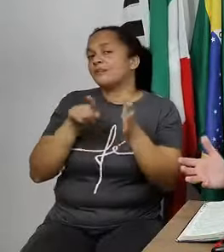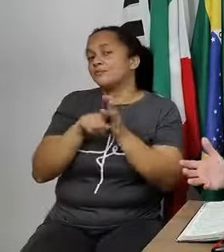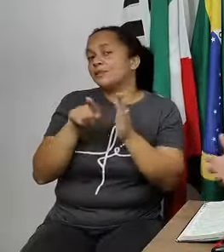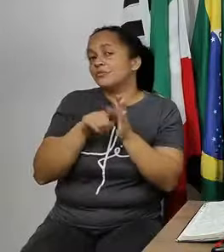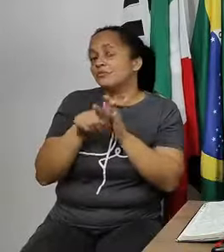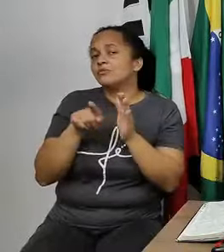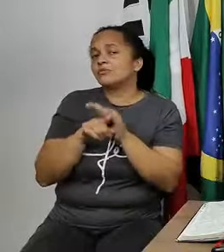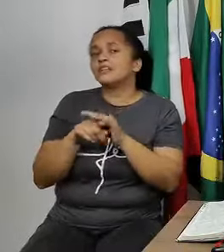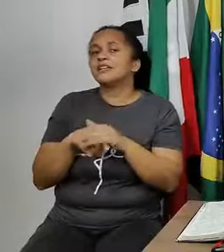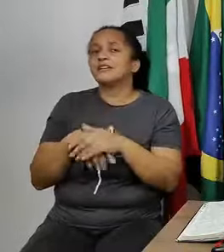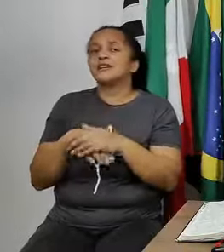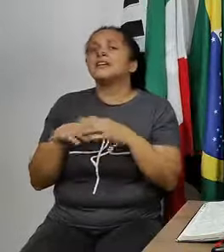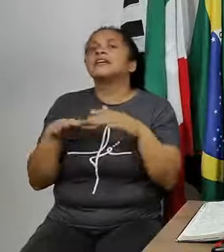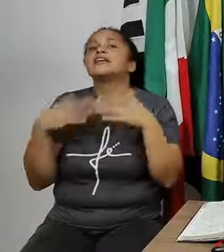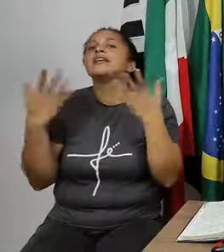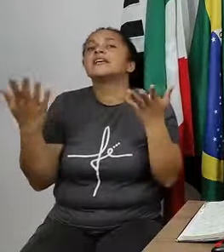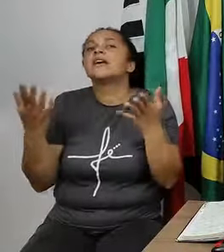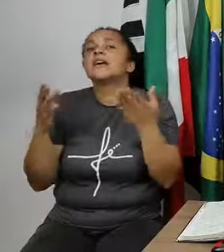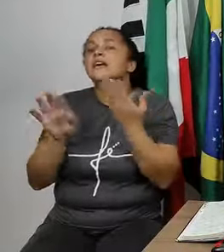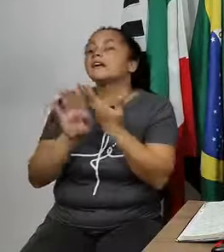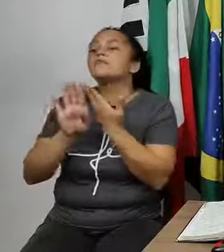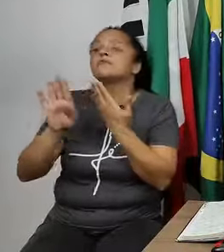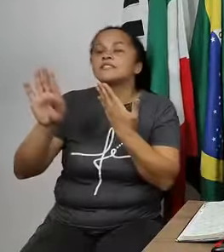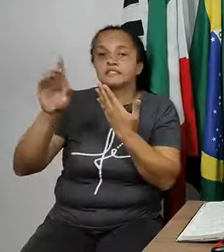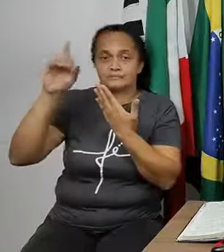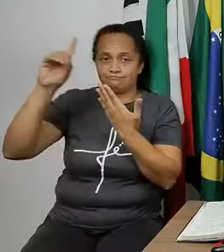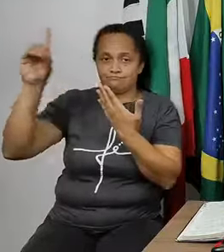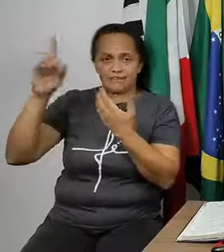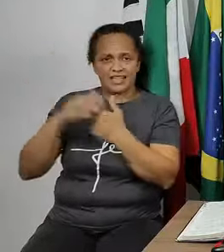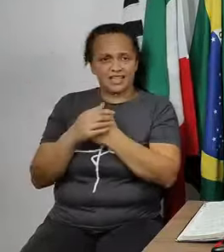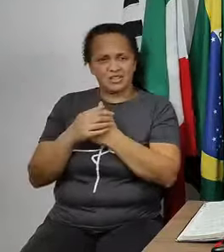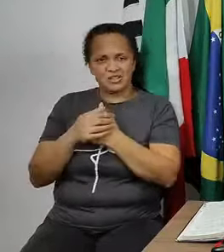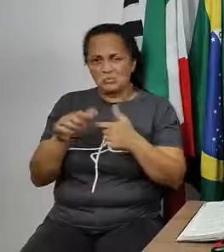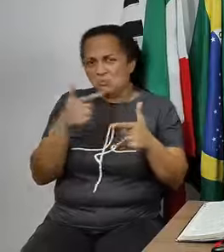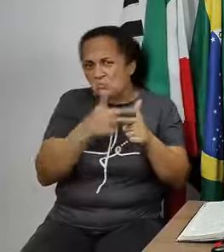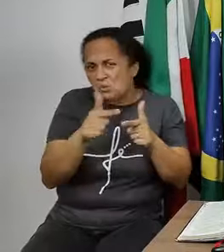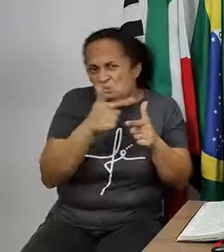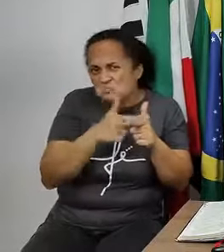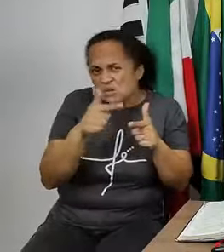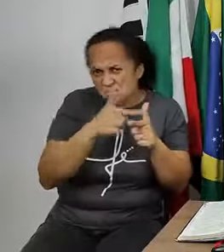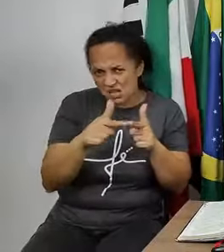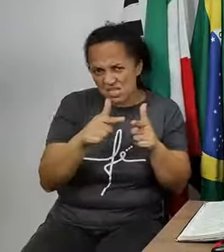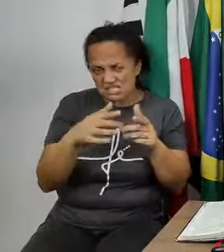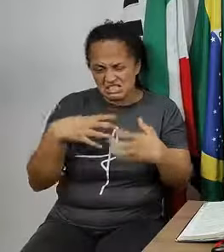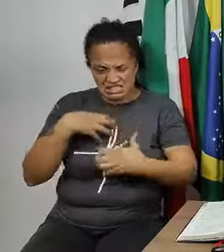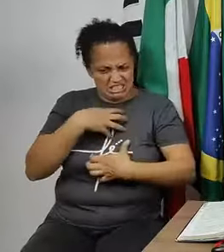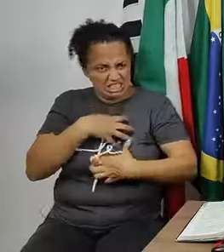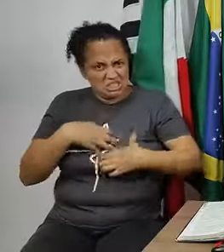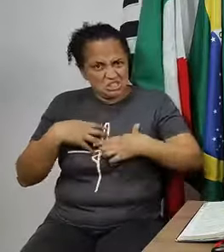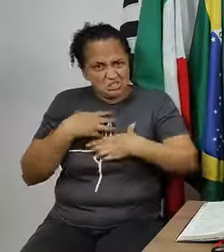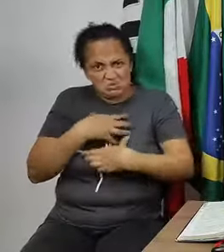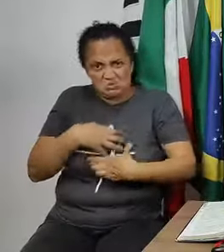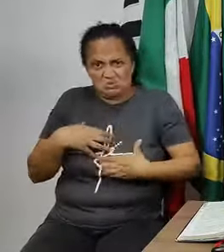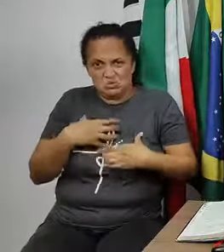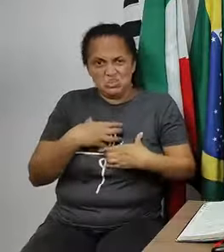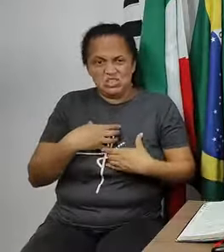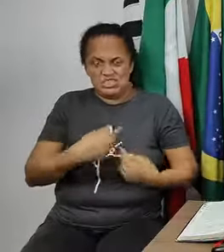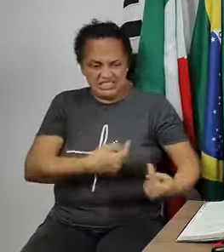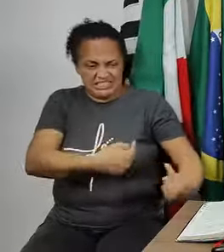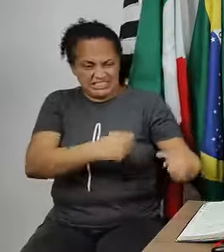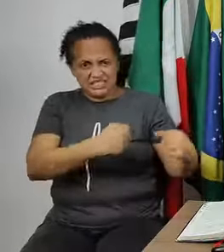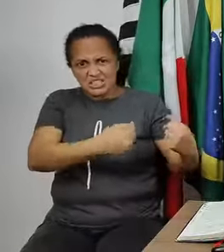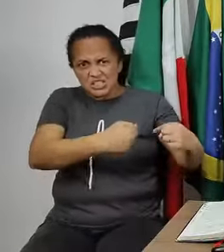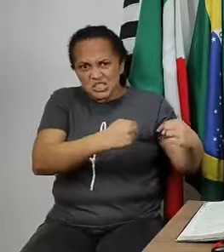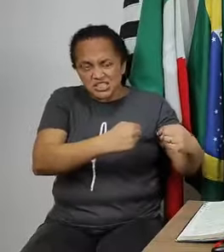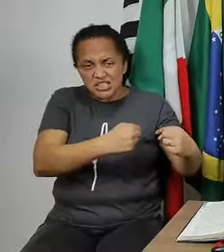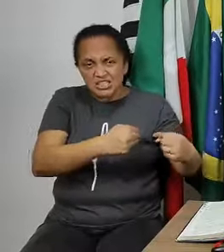de Cristo? Será a tribulação? Será a angústia? A perseguição? A